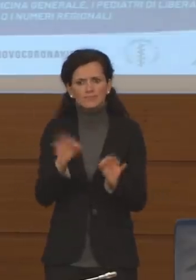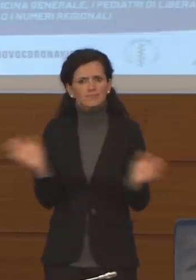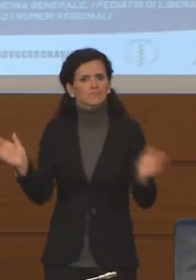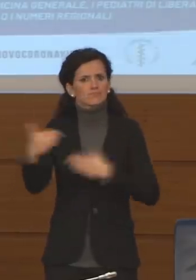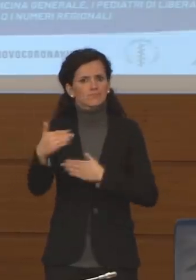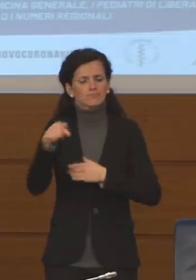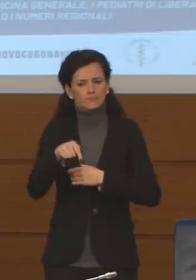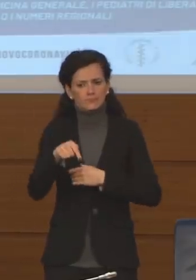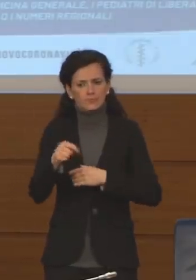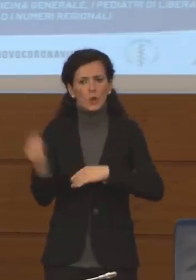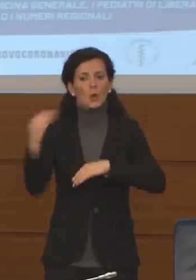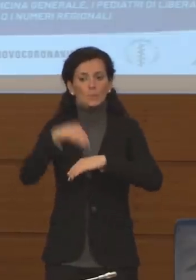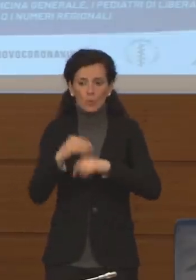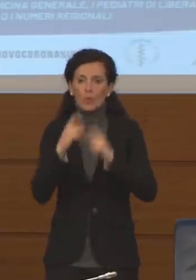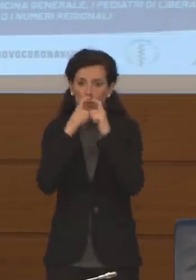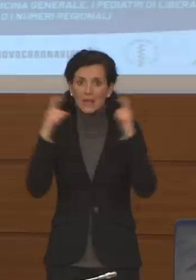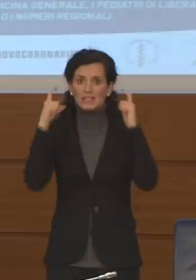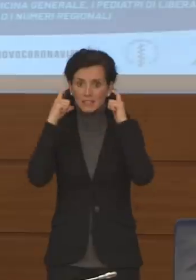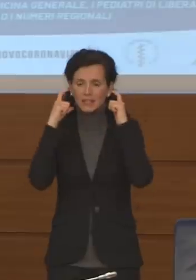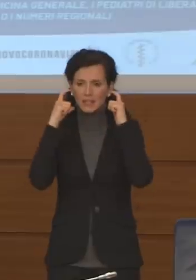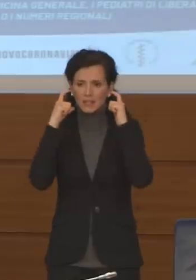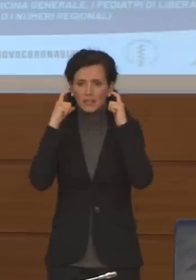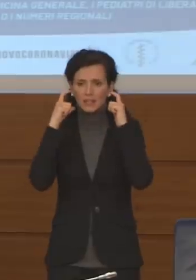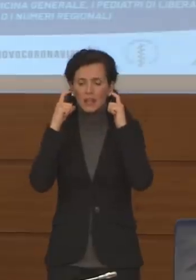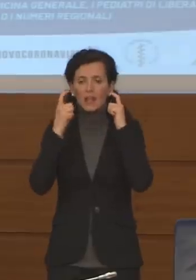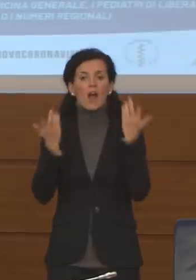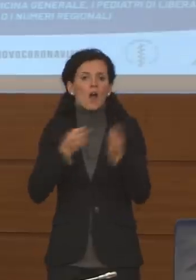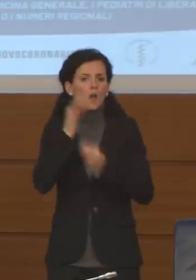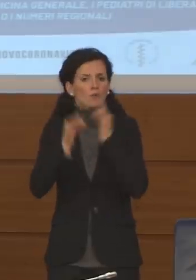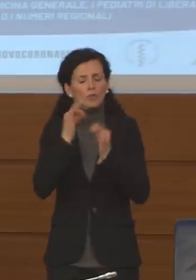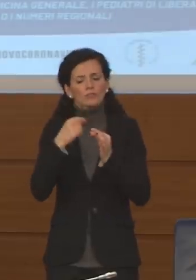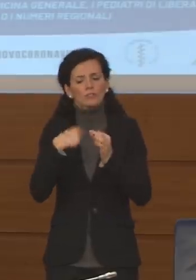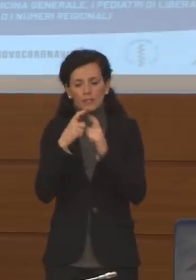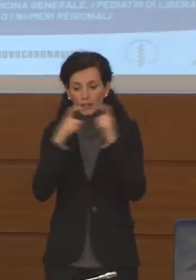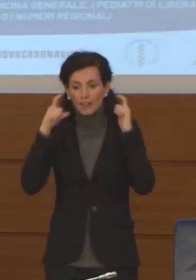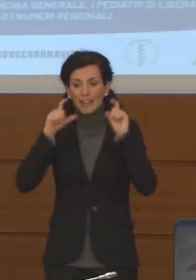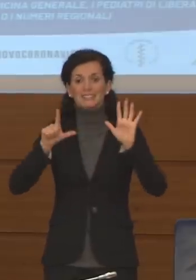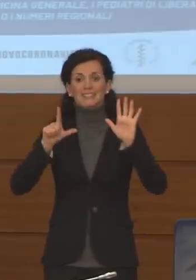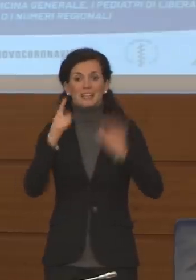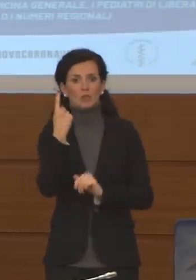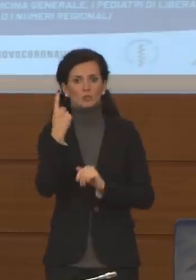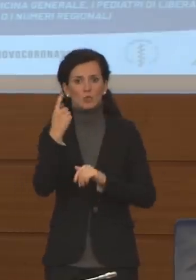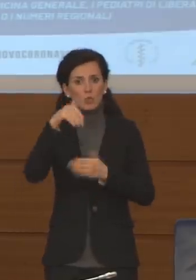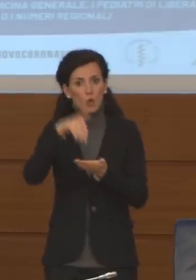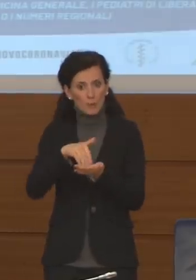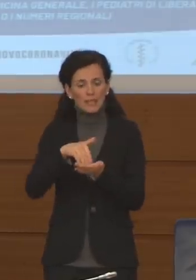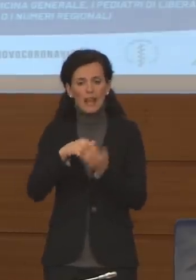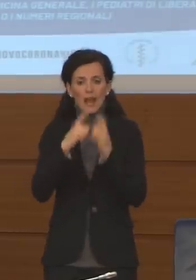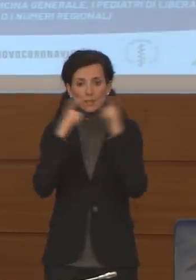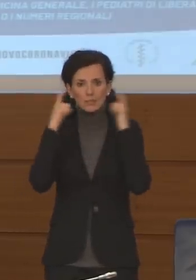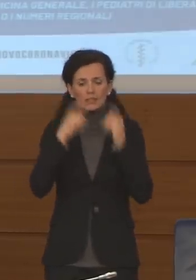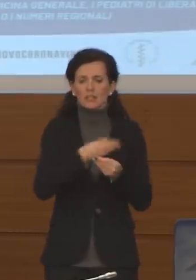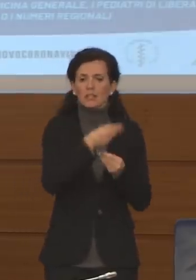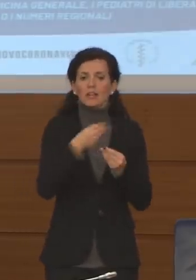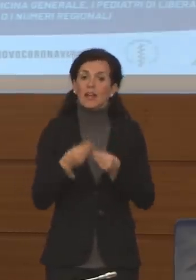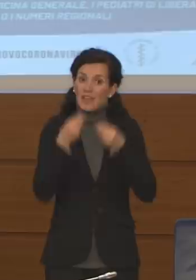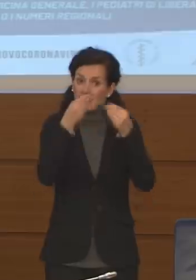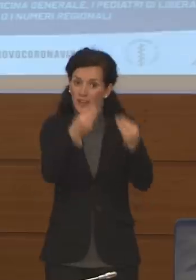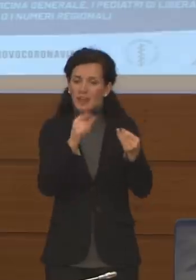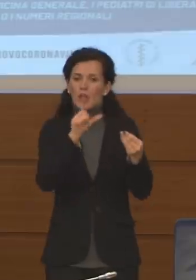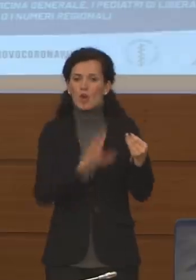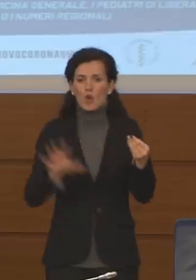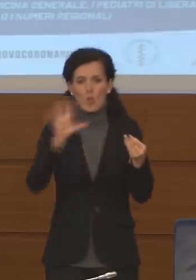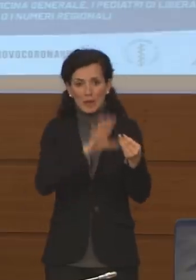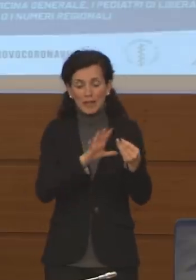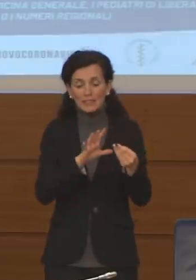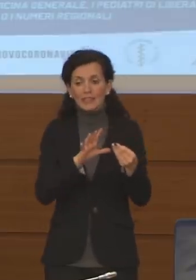di ulteriore mascherine consegneremo altre 71 mila mascherine alla regione lombardia insieme